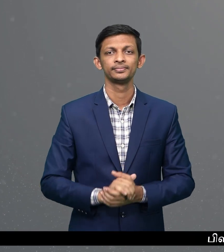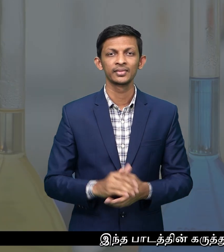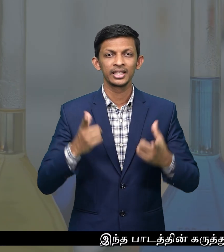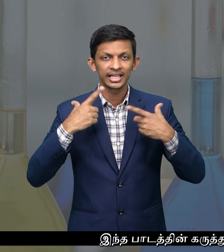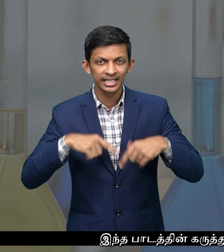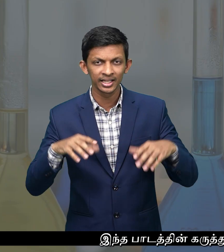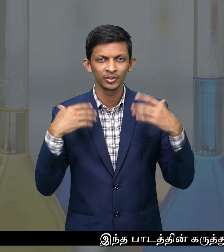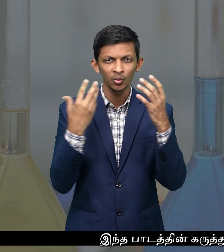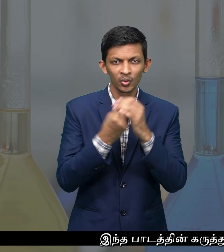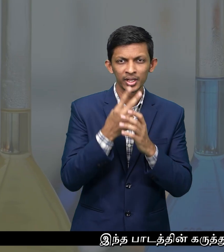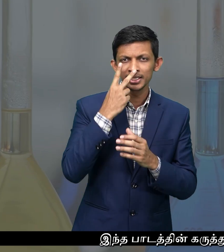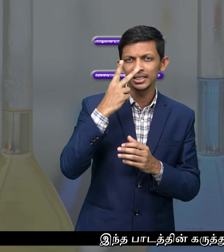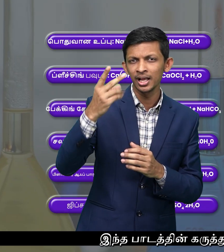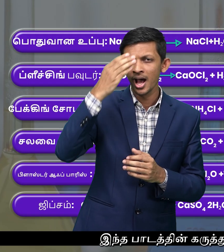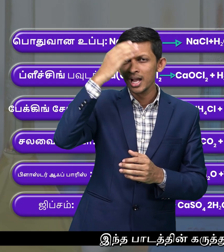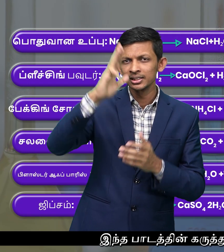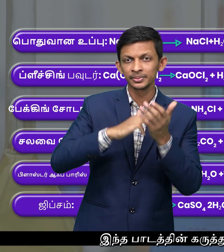இந்த பாடத்தின் கருத்து வரைபடத்தை பார்ப்போம்.